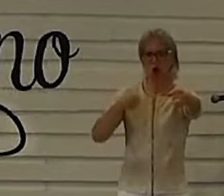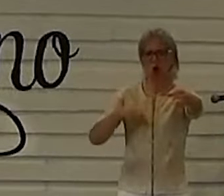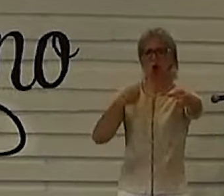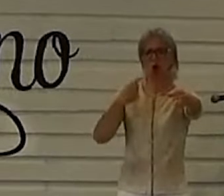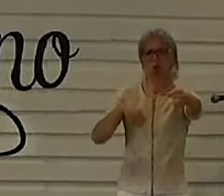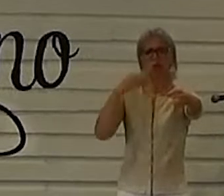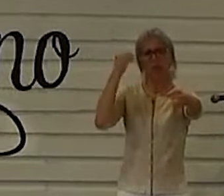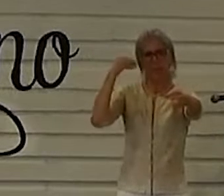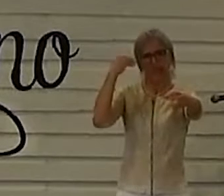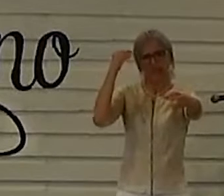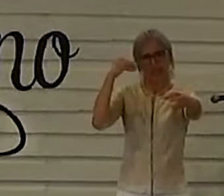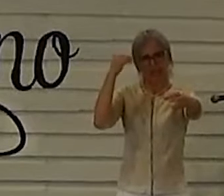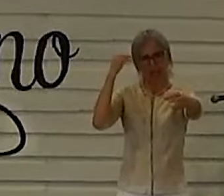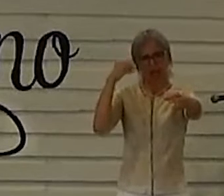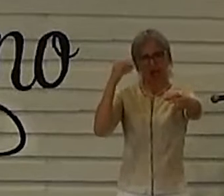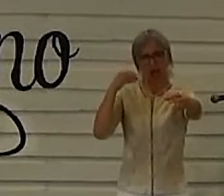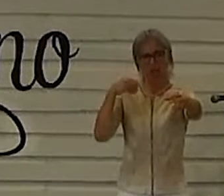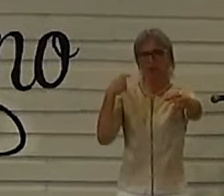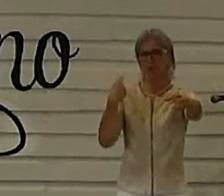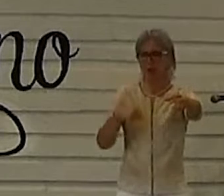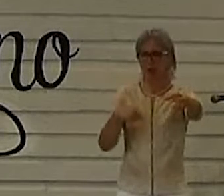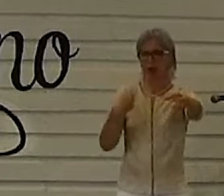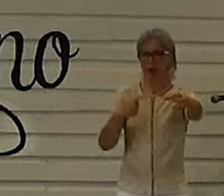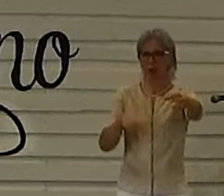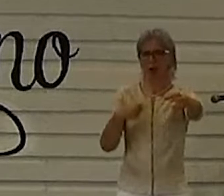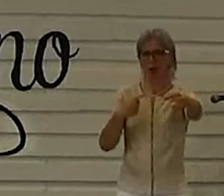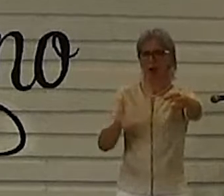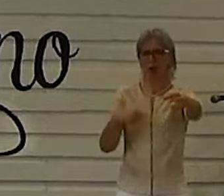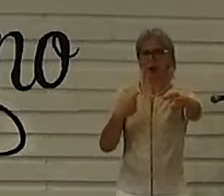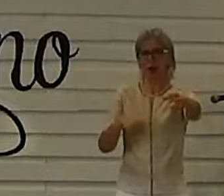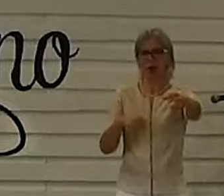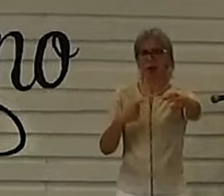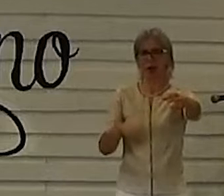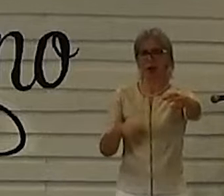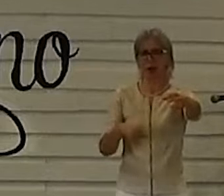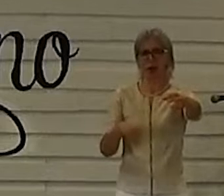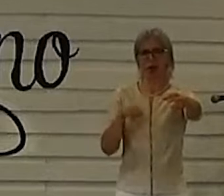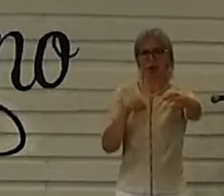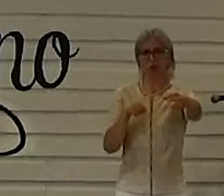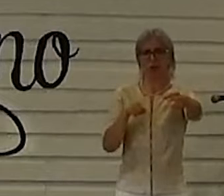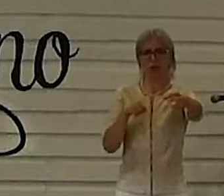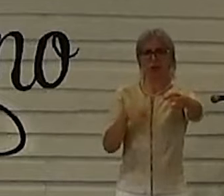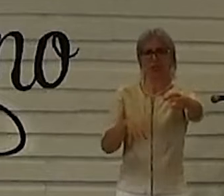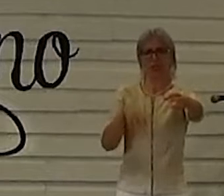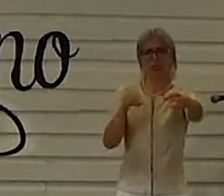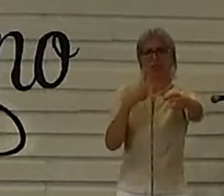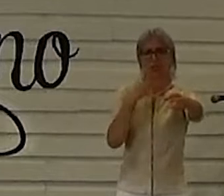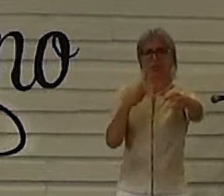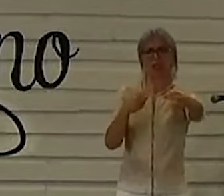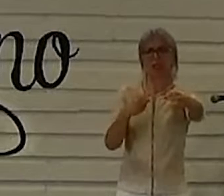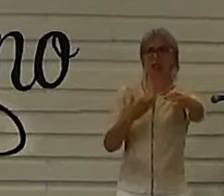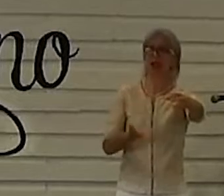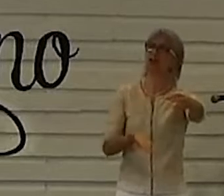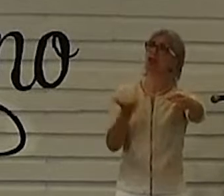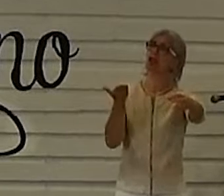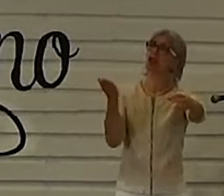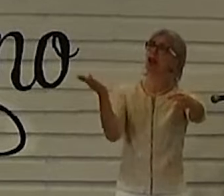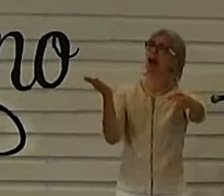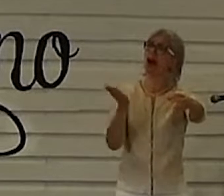inizierai. E tu dici, Signore, quant'è che mi togli il bicchiere? E il Signore ti dice, quant'è che tu credi in